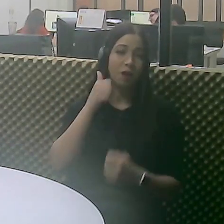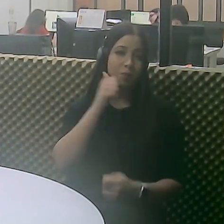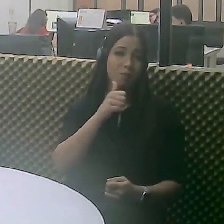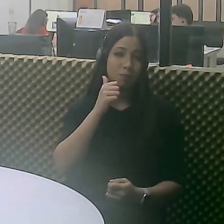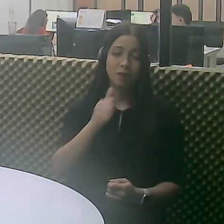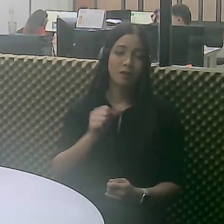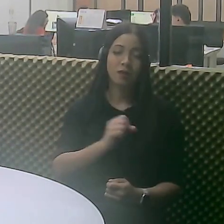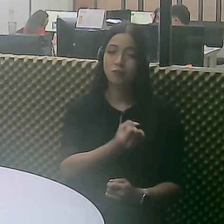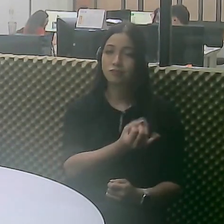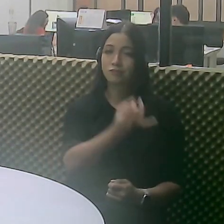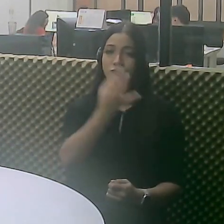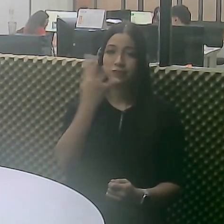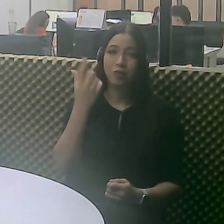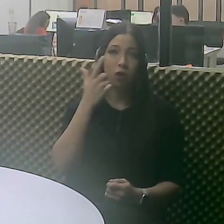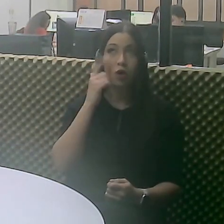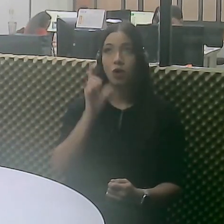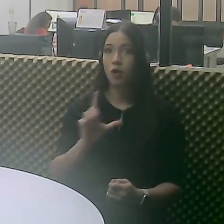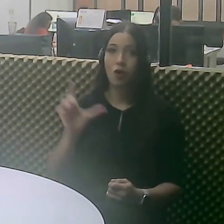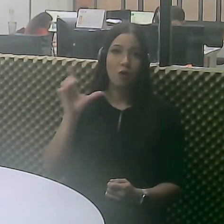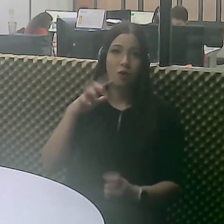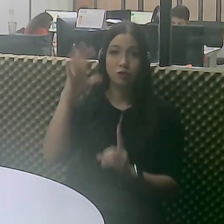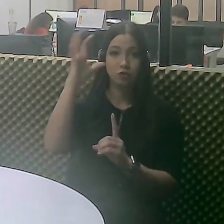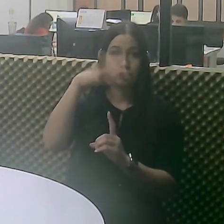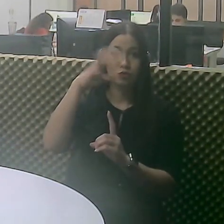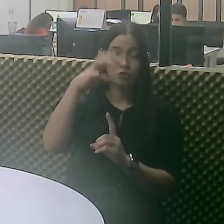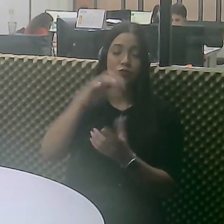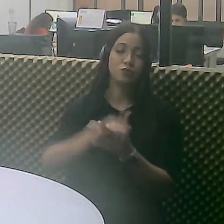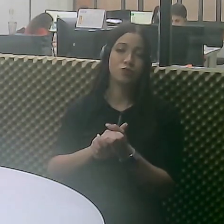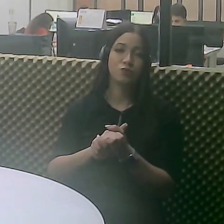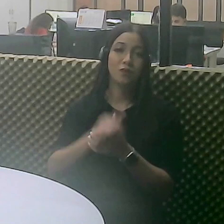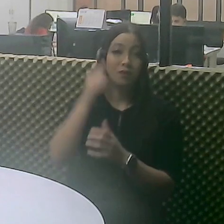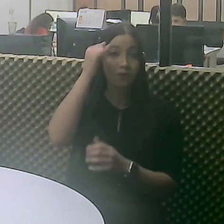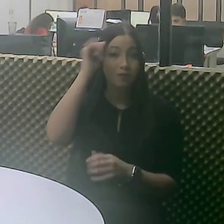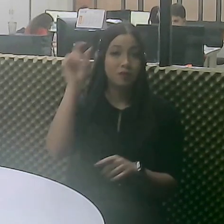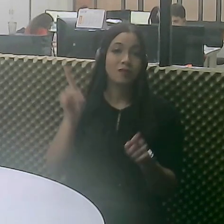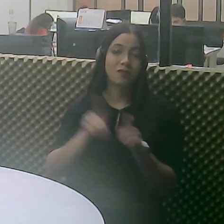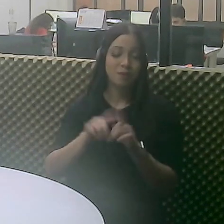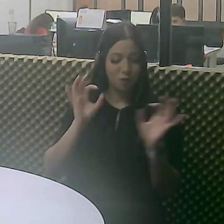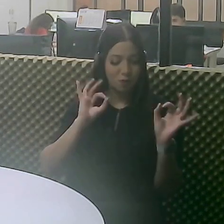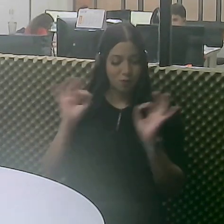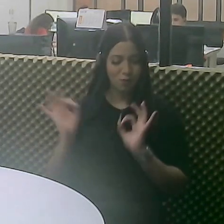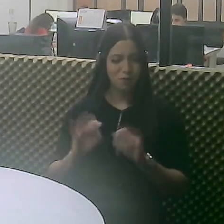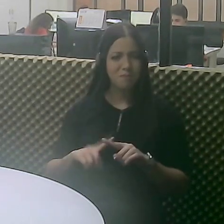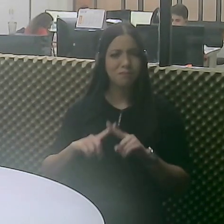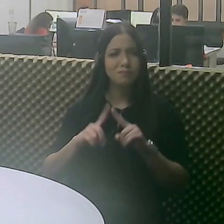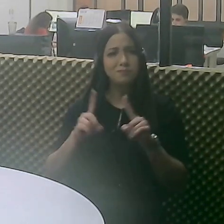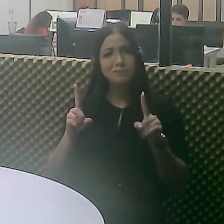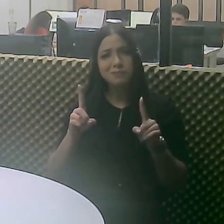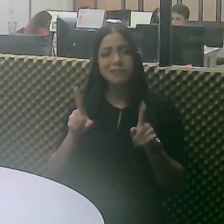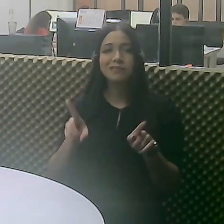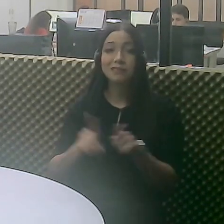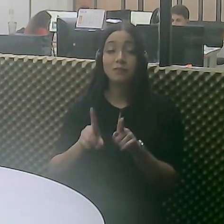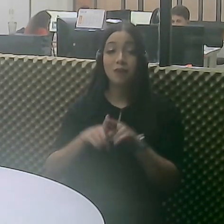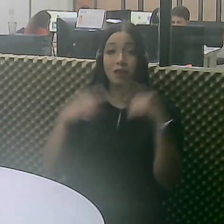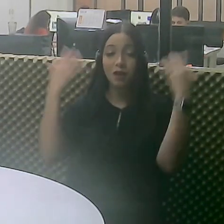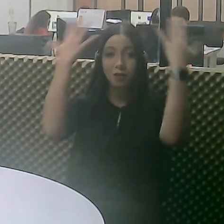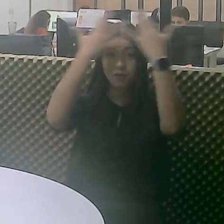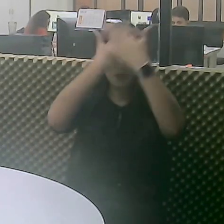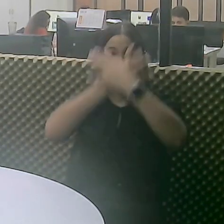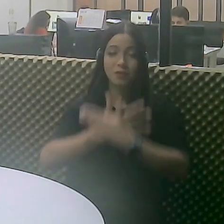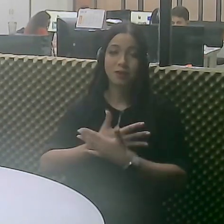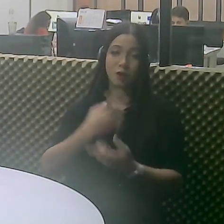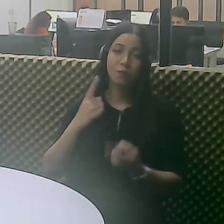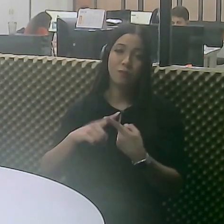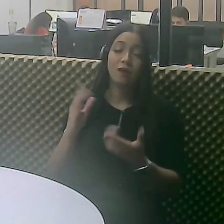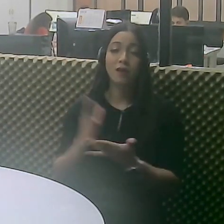da Valentina. Ela, óbvio, protege da chuva e também serve para compor aquele look. Mas também é uma capa da invisibilidade,